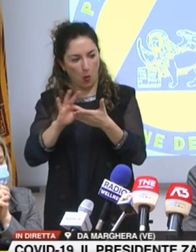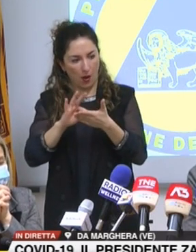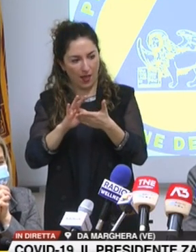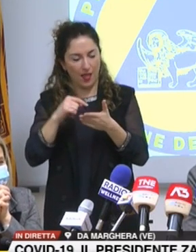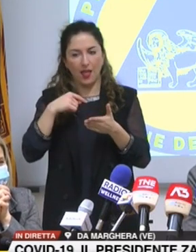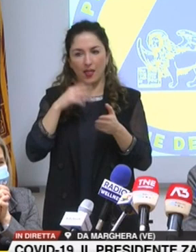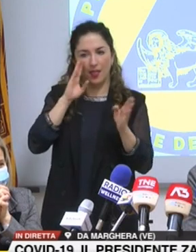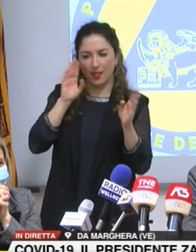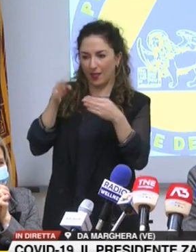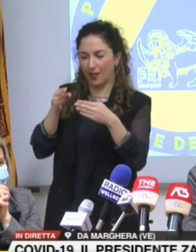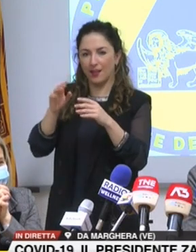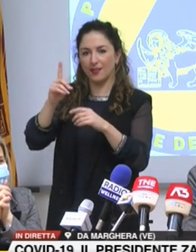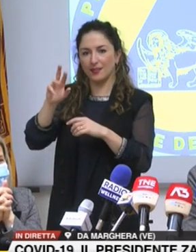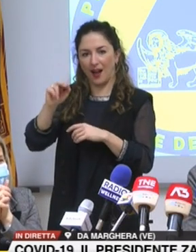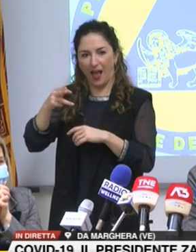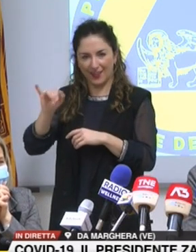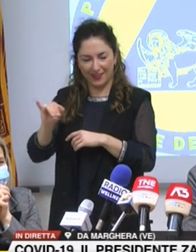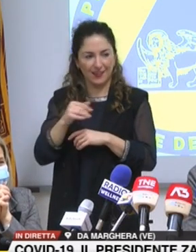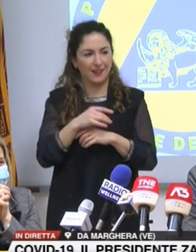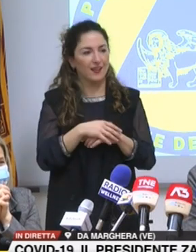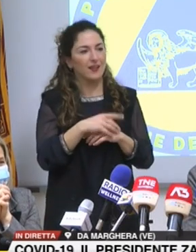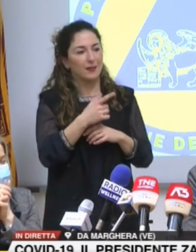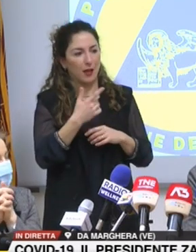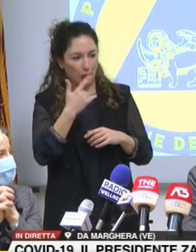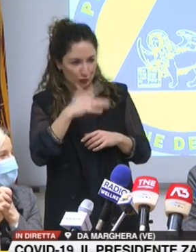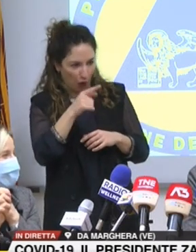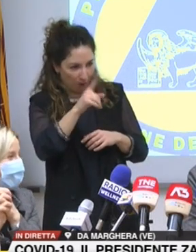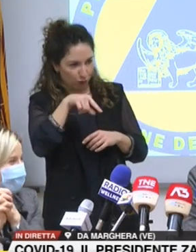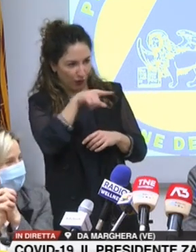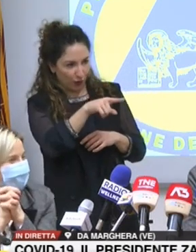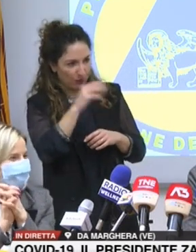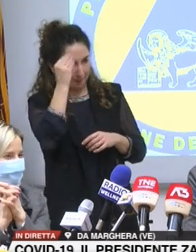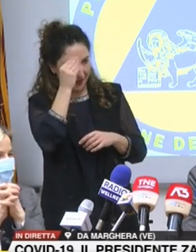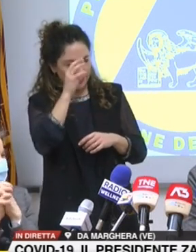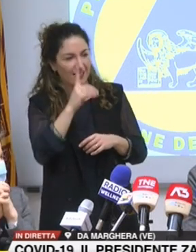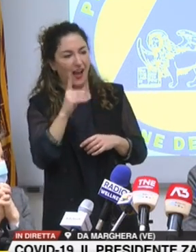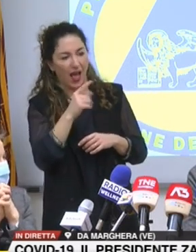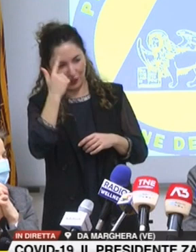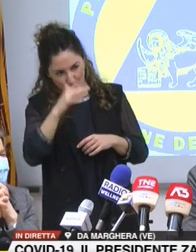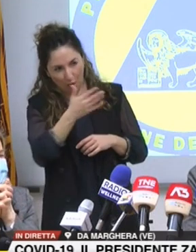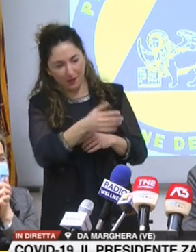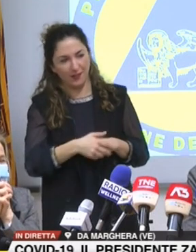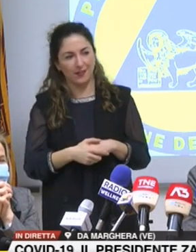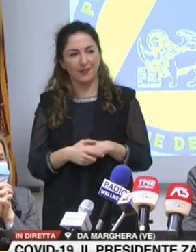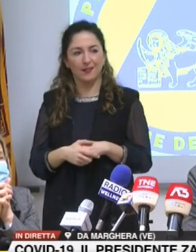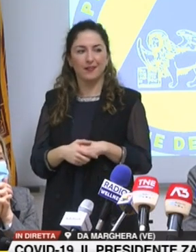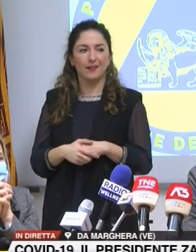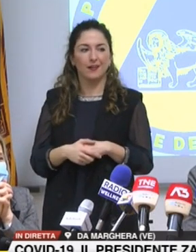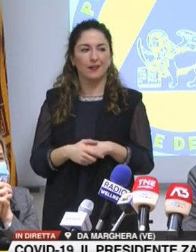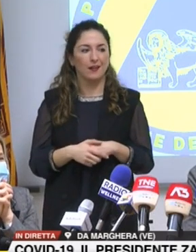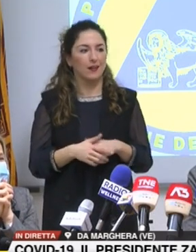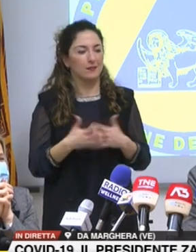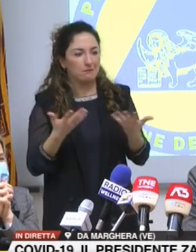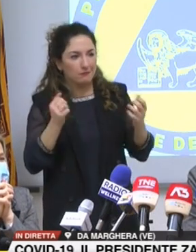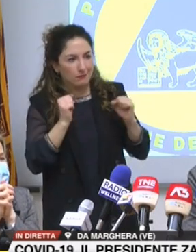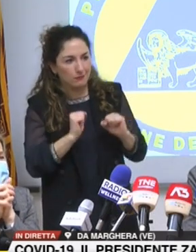Draghi. Ma so che anche nei suoi pensieri. Chi? Draghi. Ah. Magari, chi lo